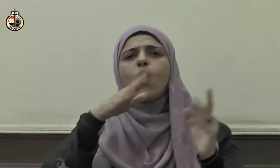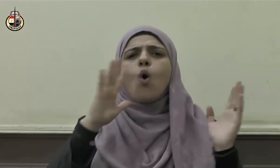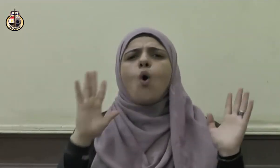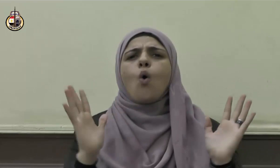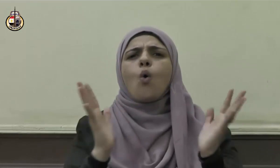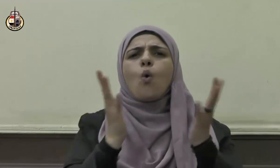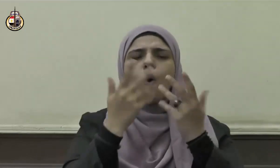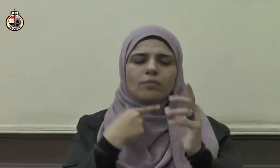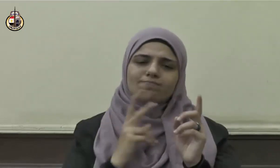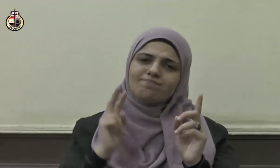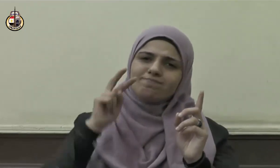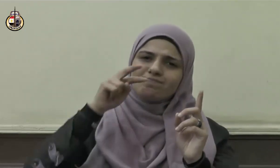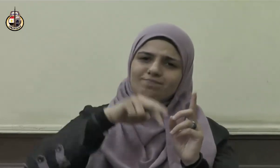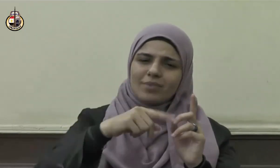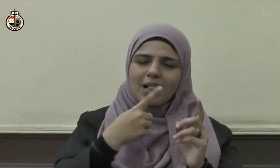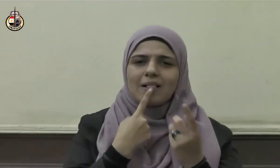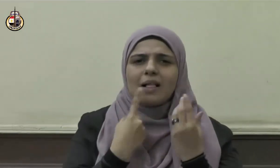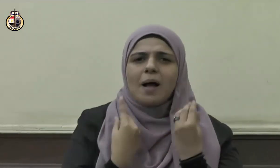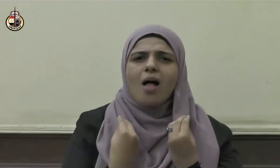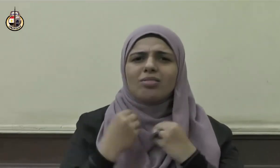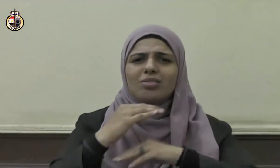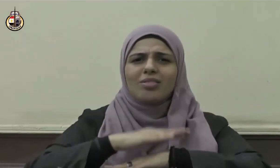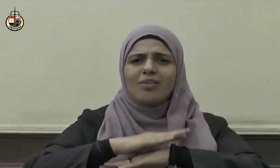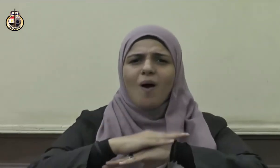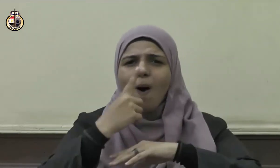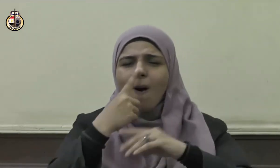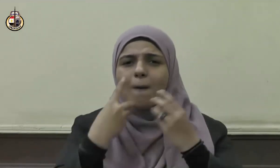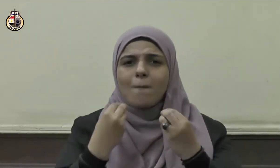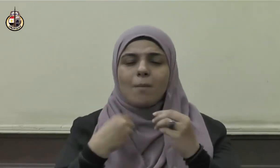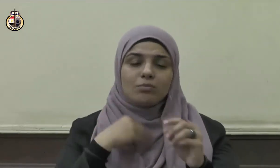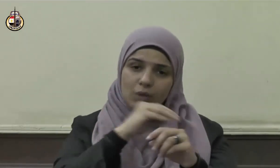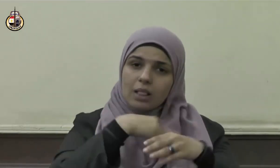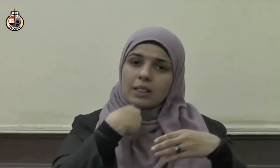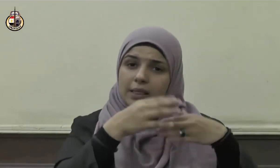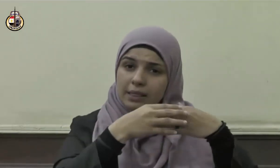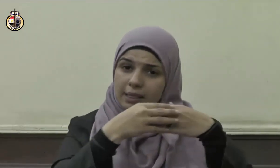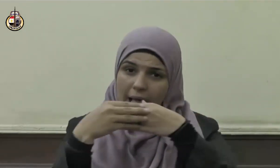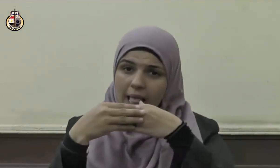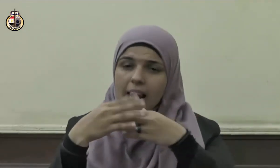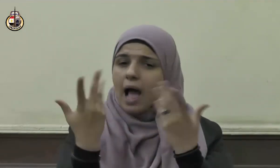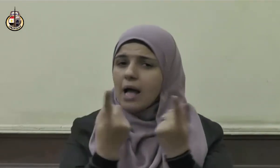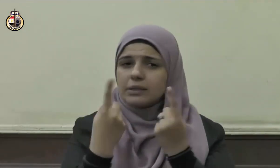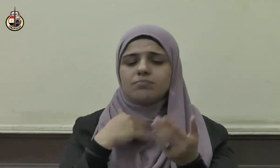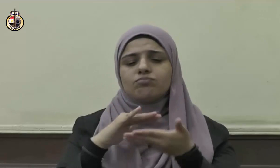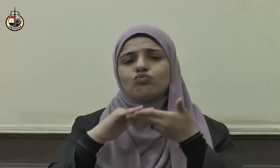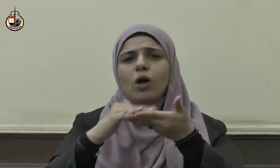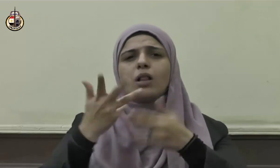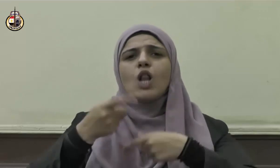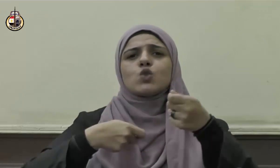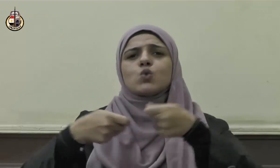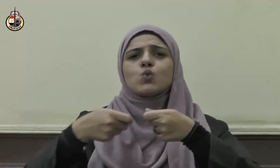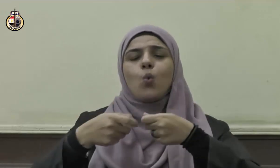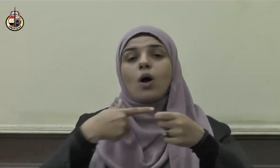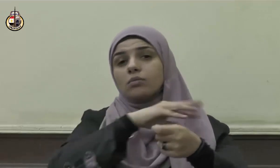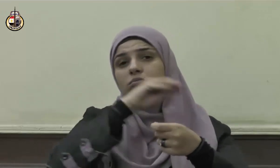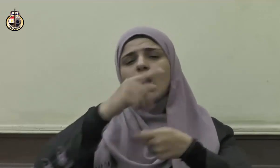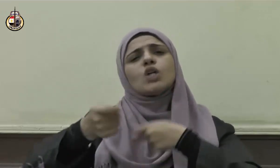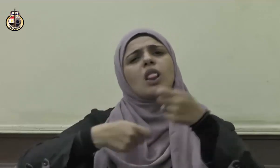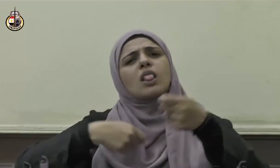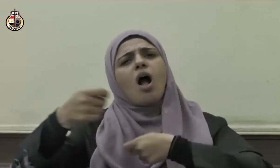تعفف وطلب منه أن يدله على السوق، وتاجر واجتهد